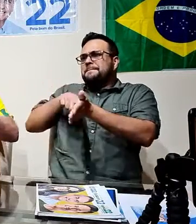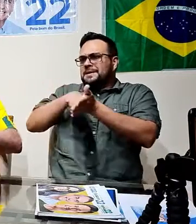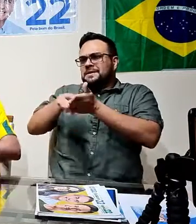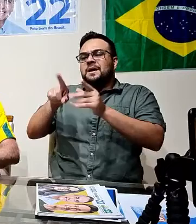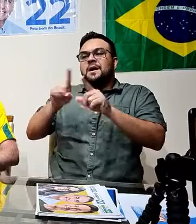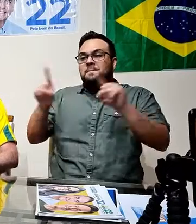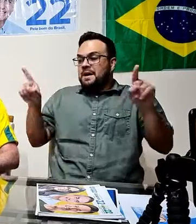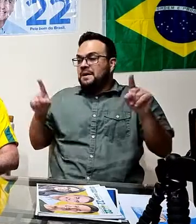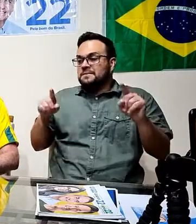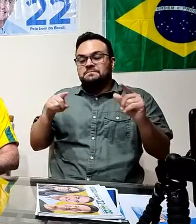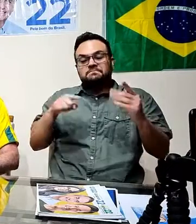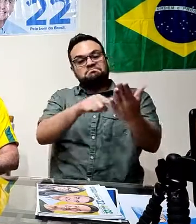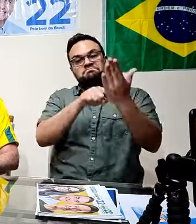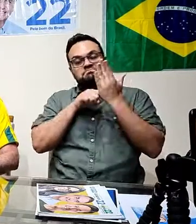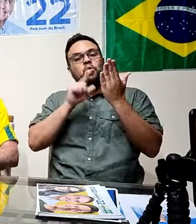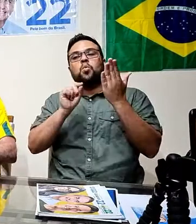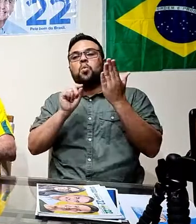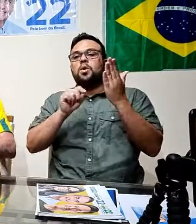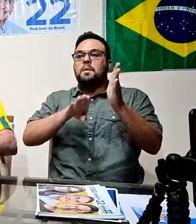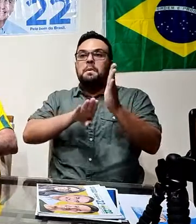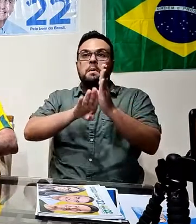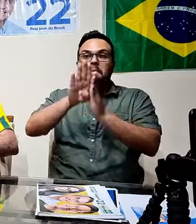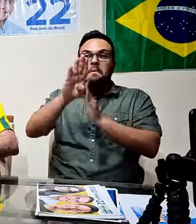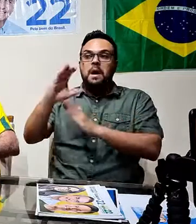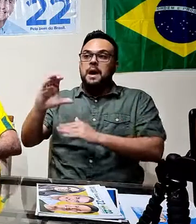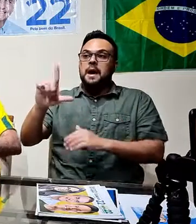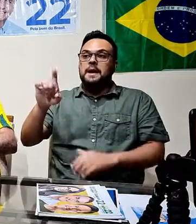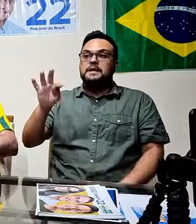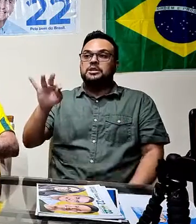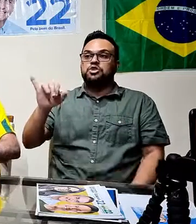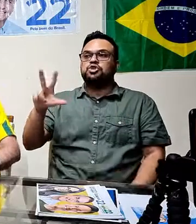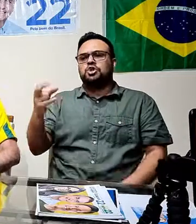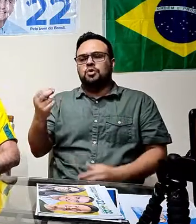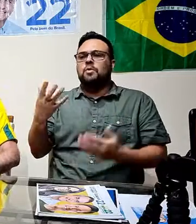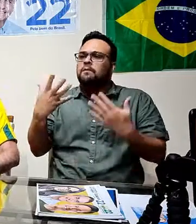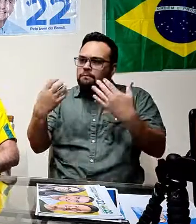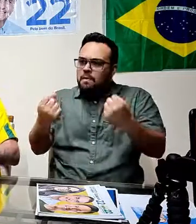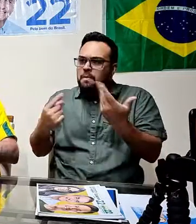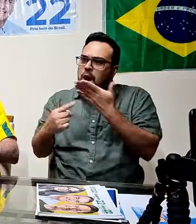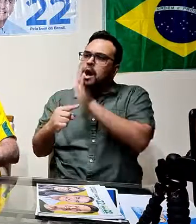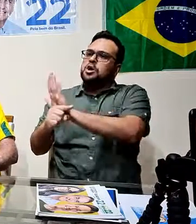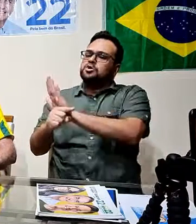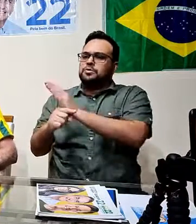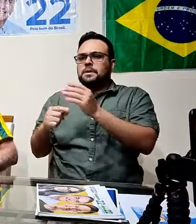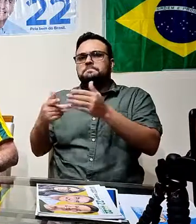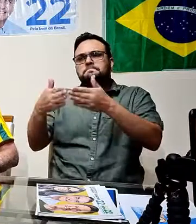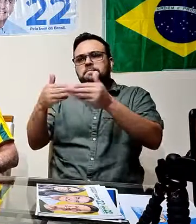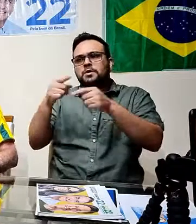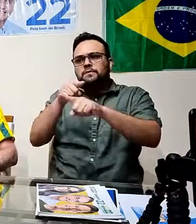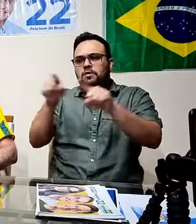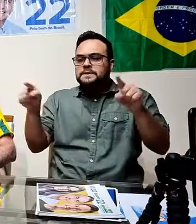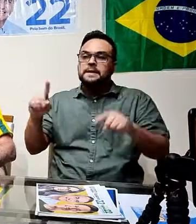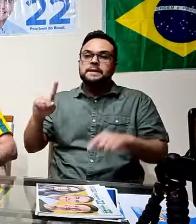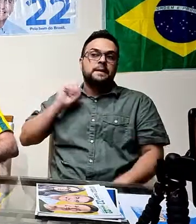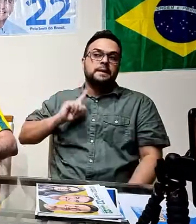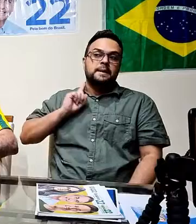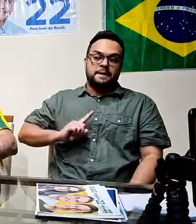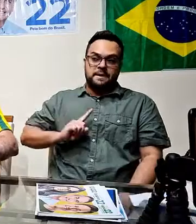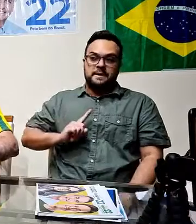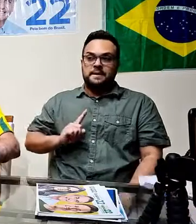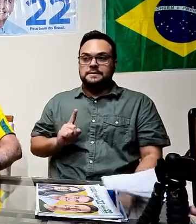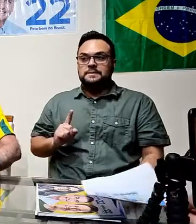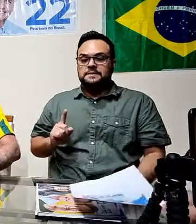pouco na frente aqui o Cleitinho. Tá? Vamos dar uma força para que, peço a vocês de Minas Gerais, né, para que não